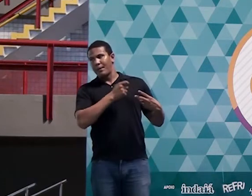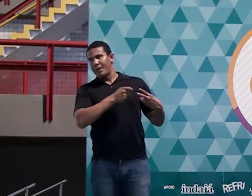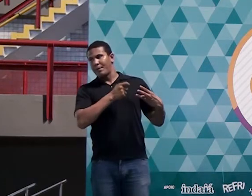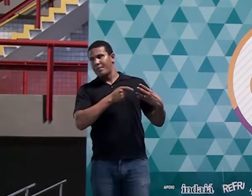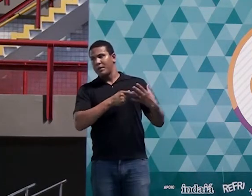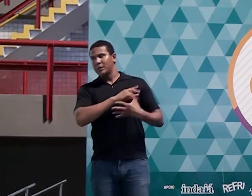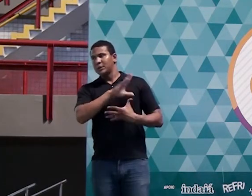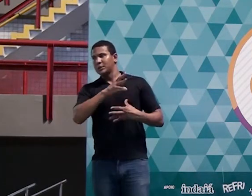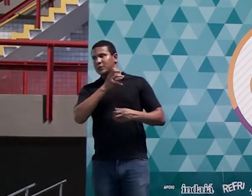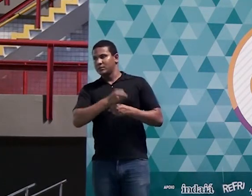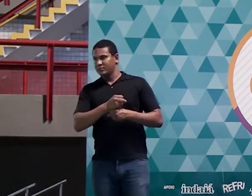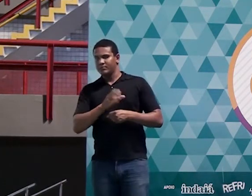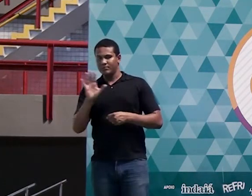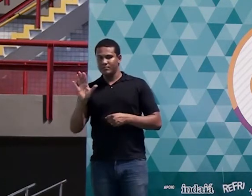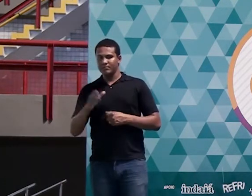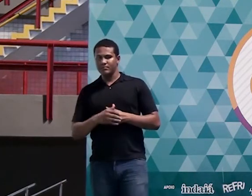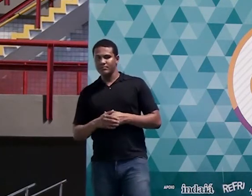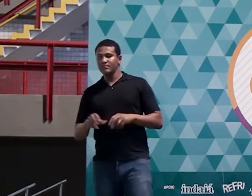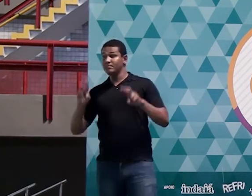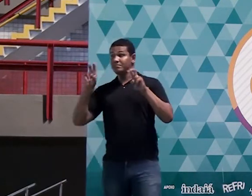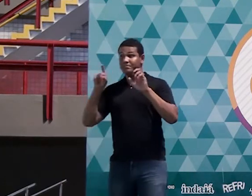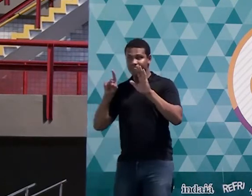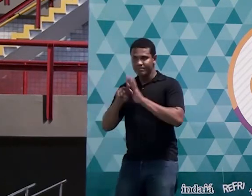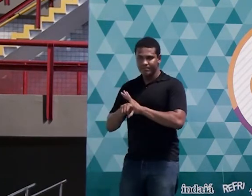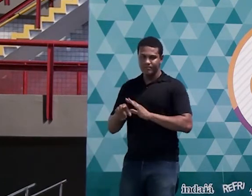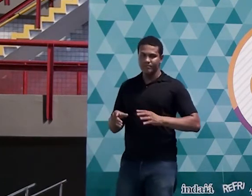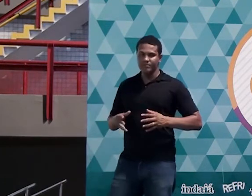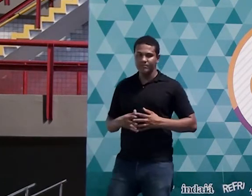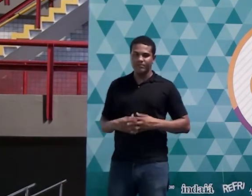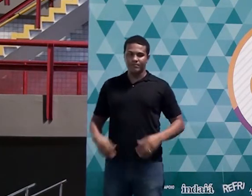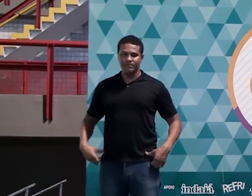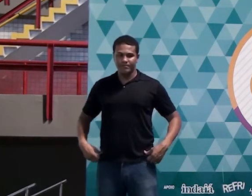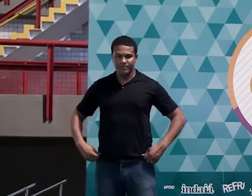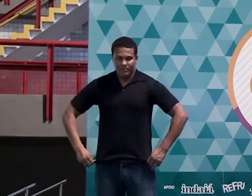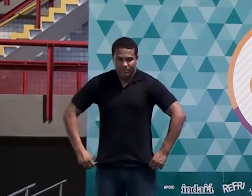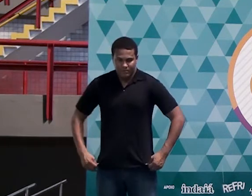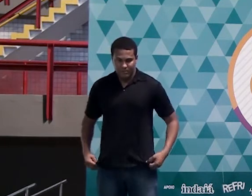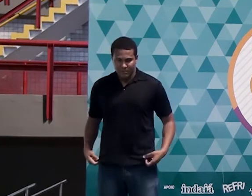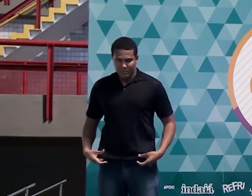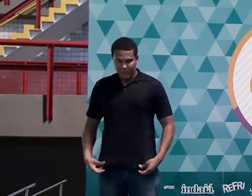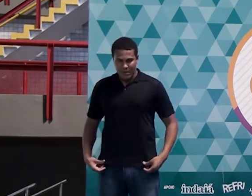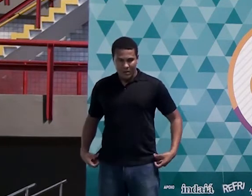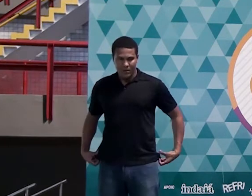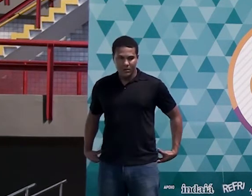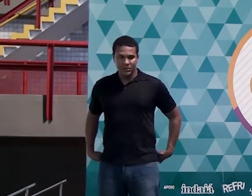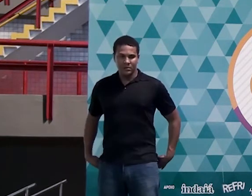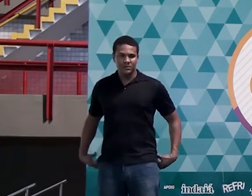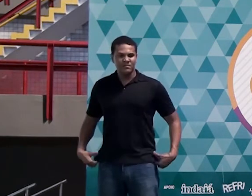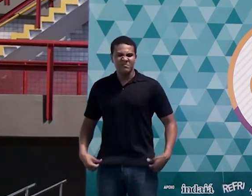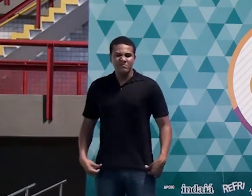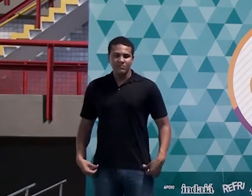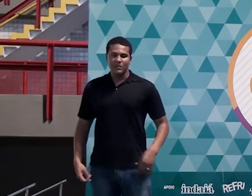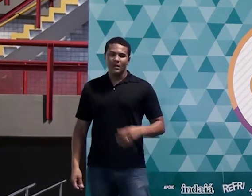vida do servo. Enquanto está aqui, vou deixar já aqui o feudo pronto para a gente ir para outra parte.